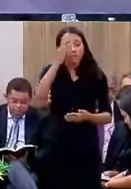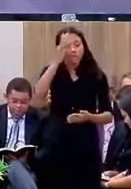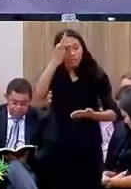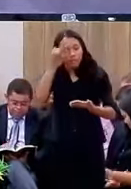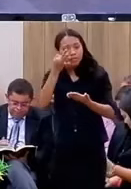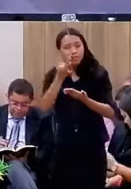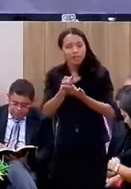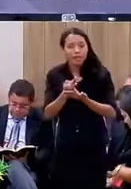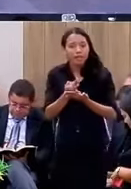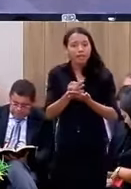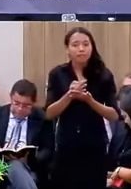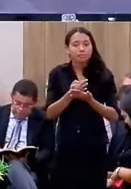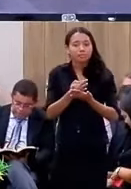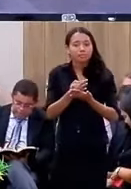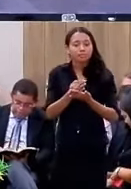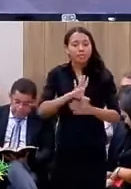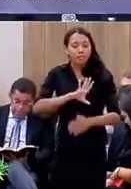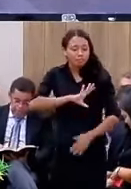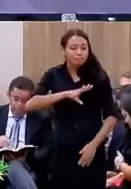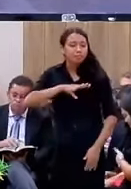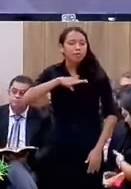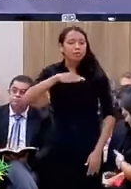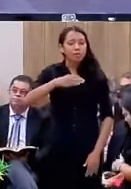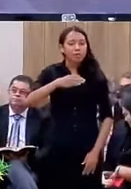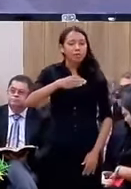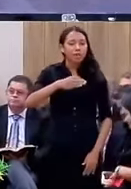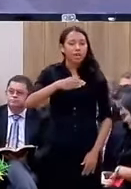que têm ousadia, que têm autoridade.